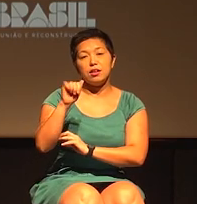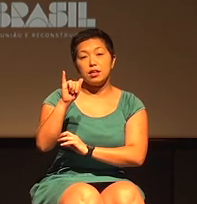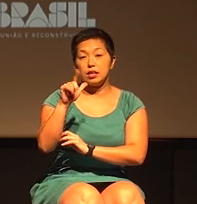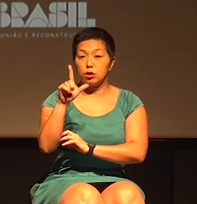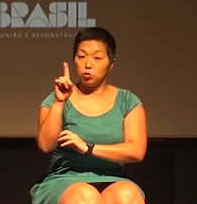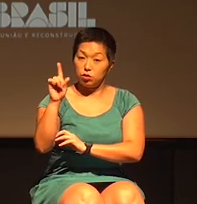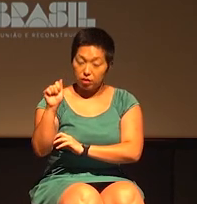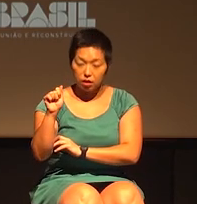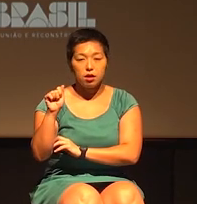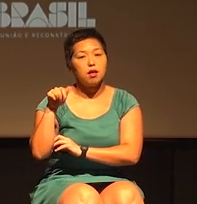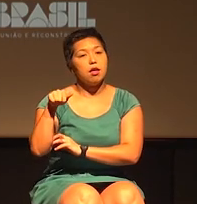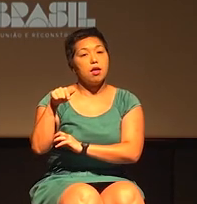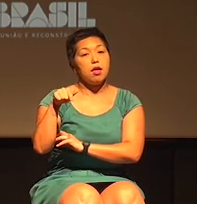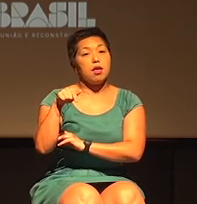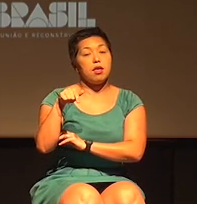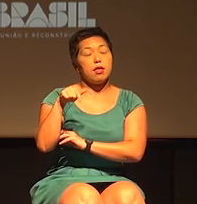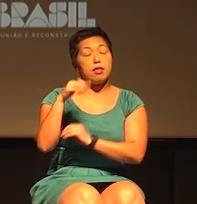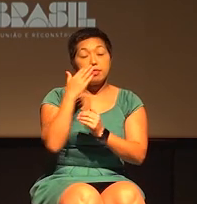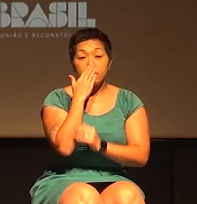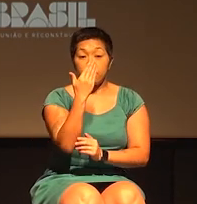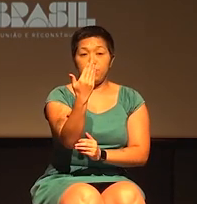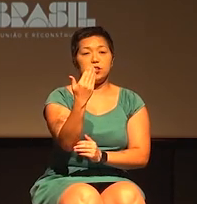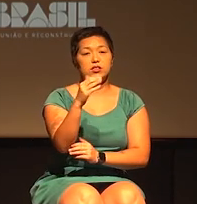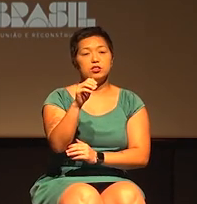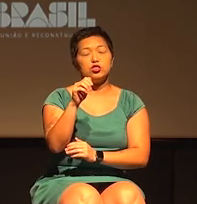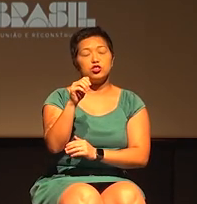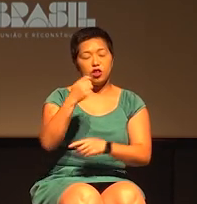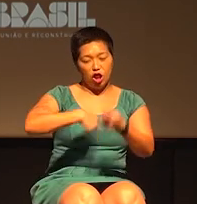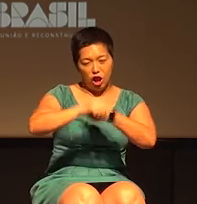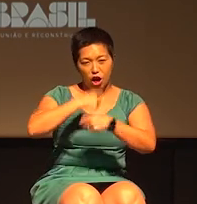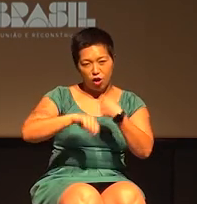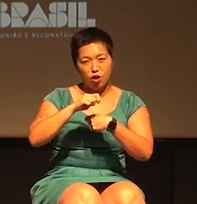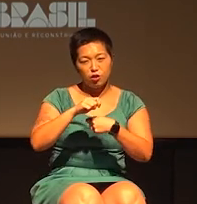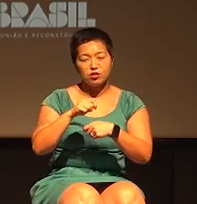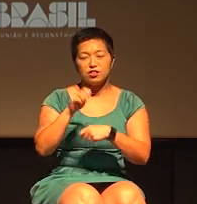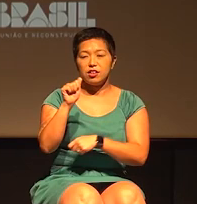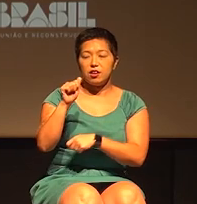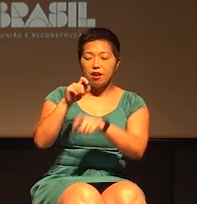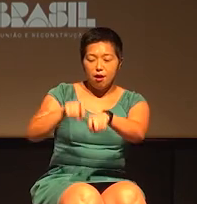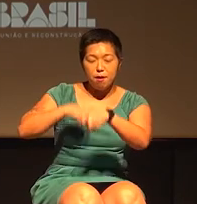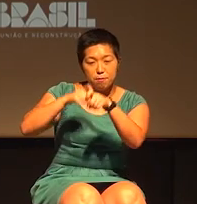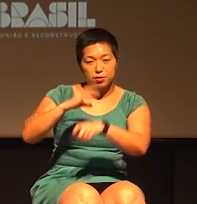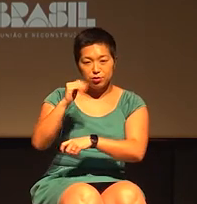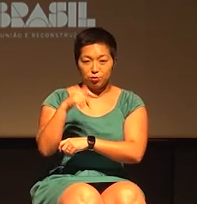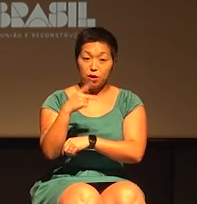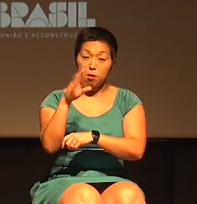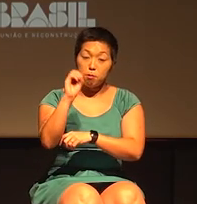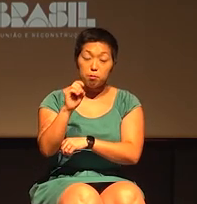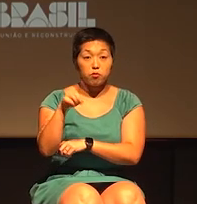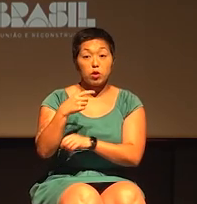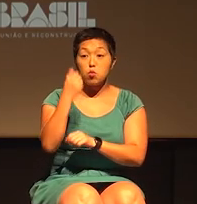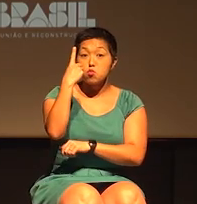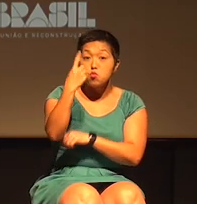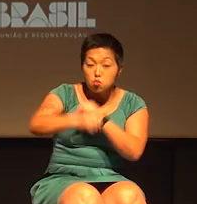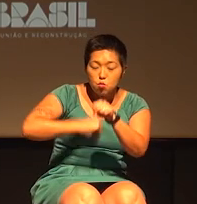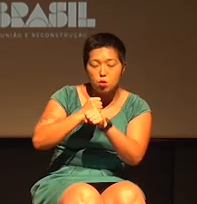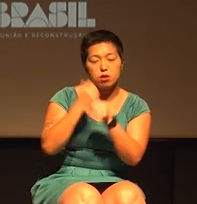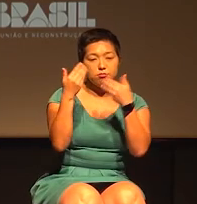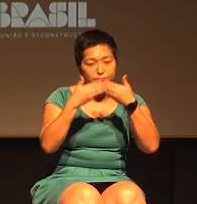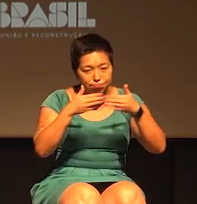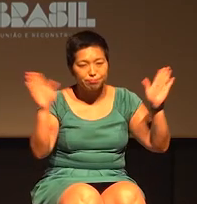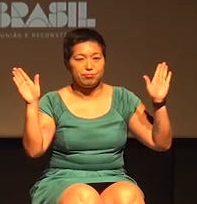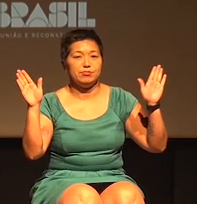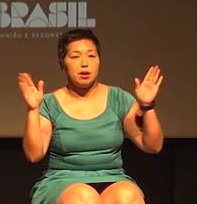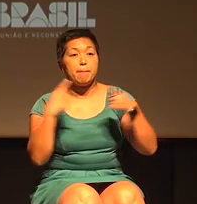cozinha que fica no galpão em frente ao Armazém do campo e a gente inaugurou ela também no faz um ano que a gente inaugurou ela e no dia que a gente inaugurou ela a